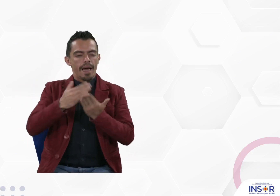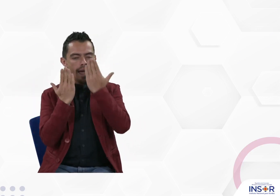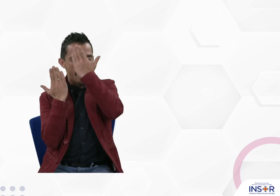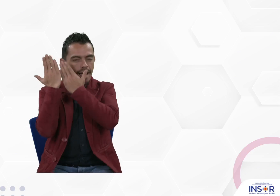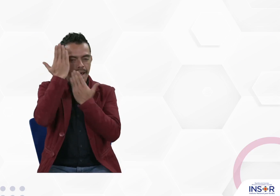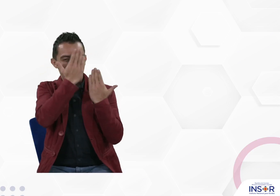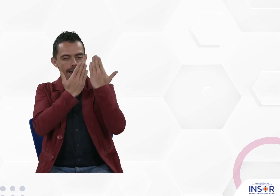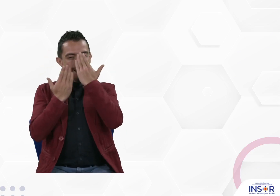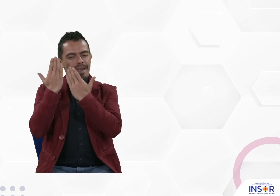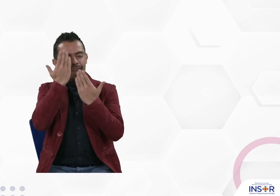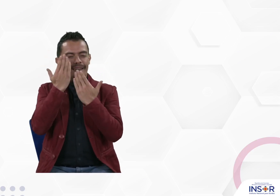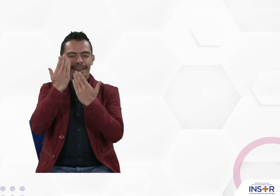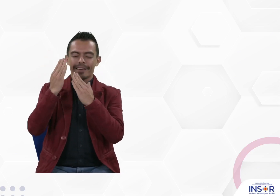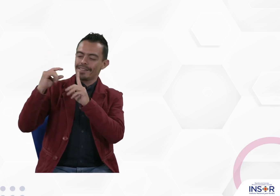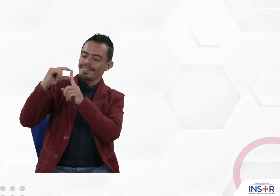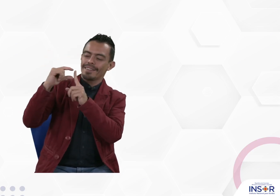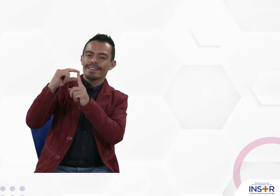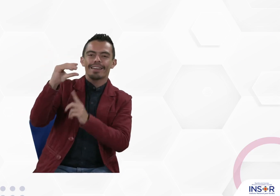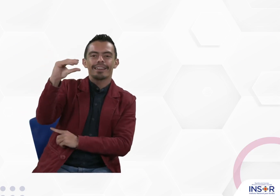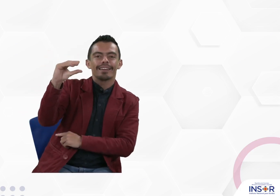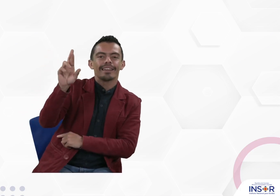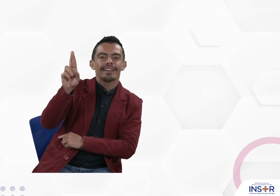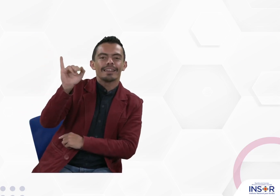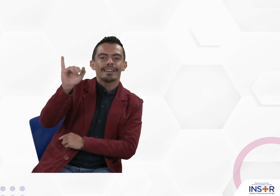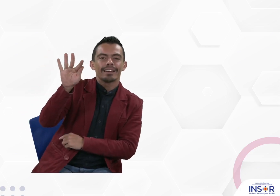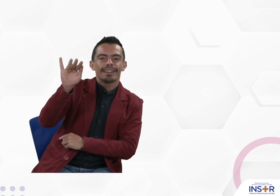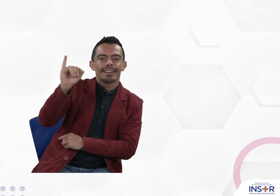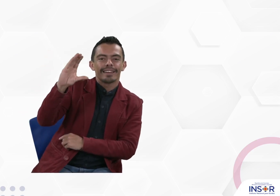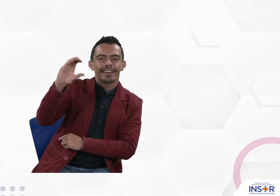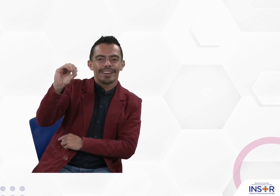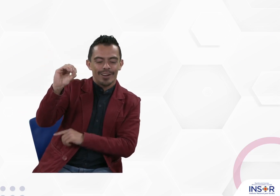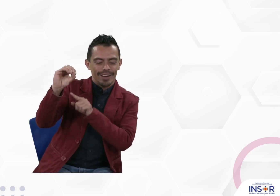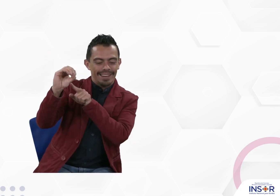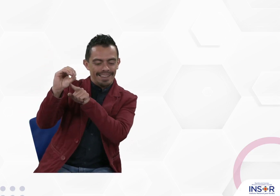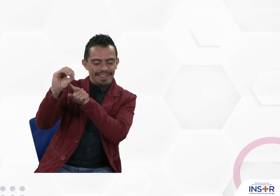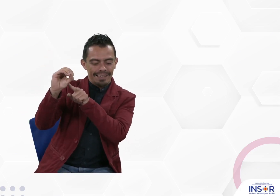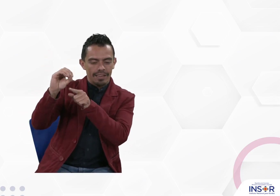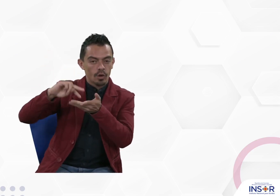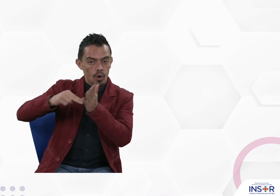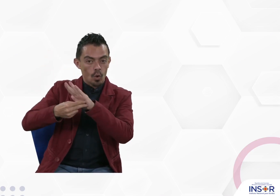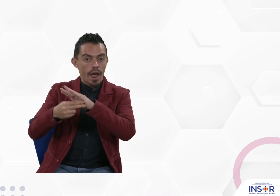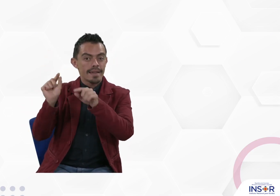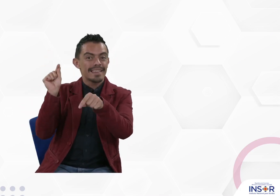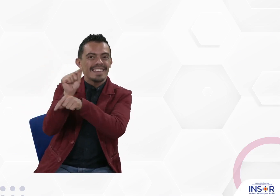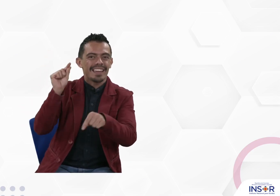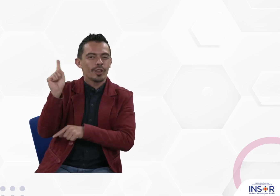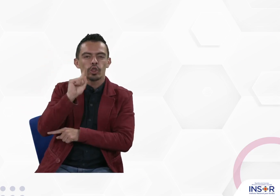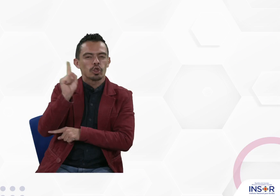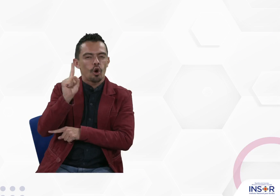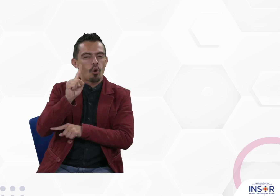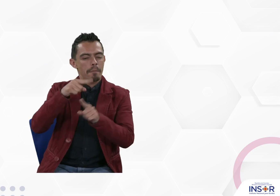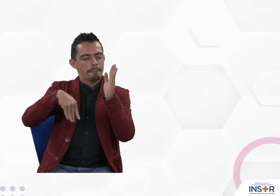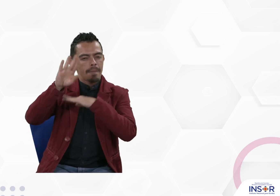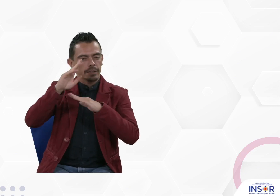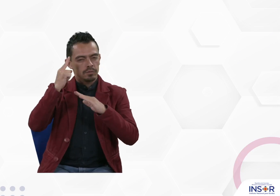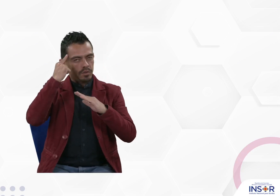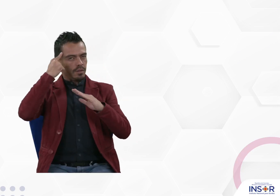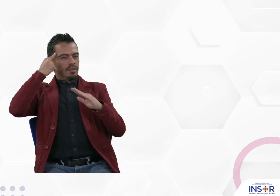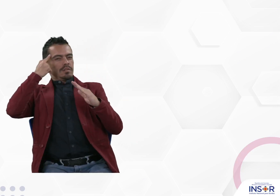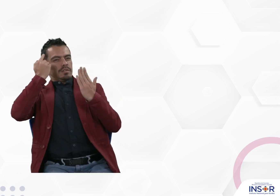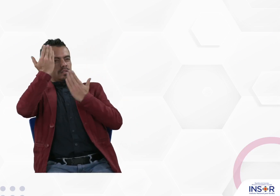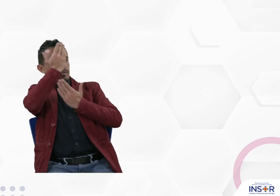pasará a muchas personas y pensar en esa postura de más una postura